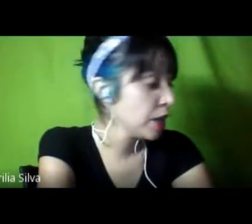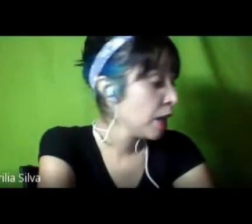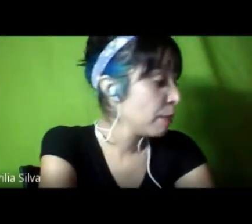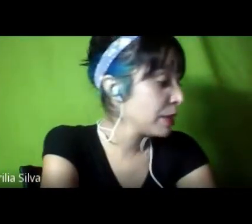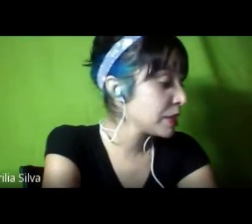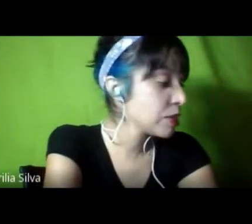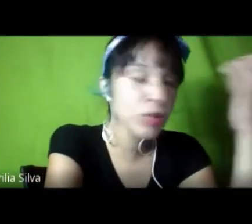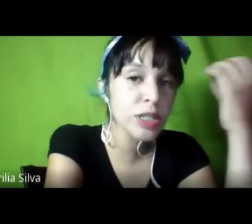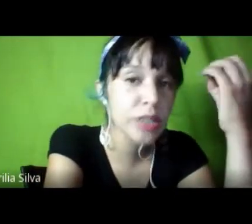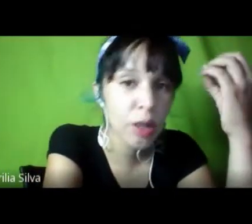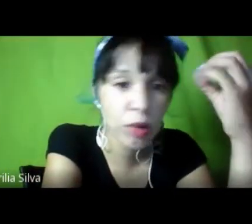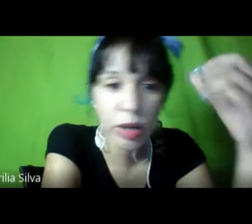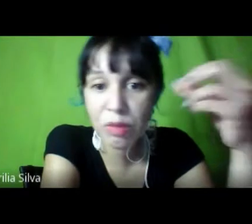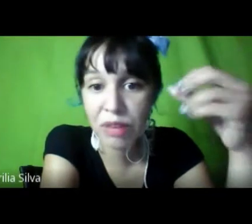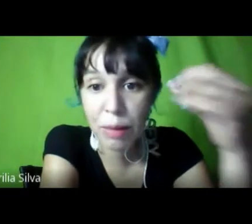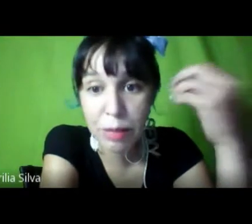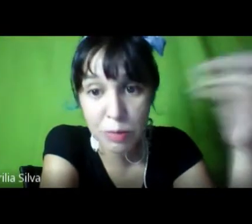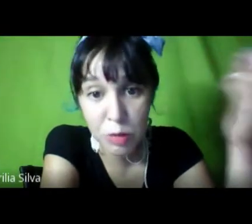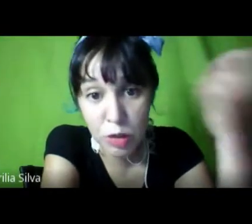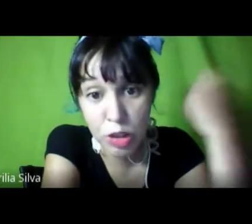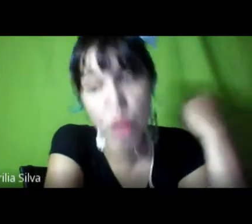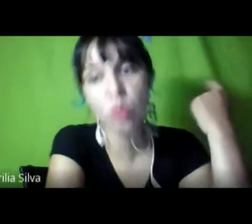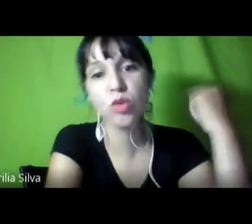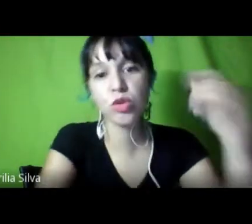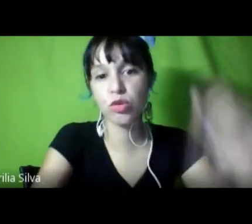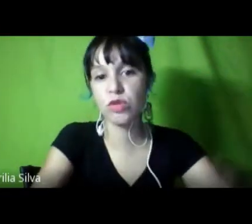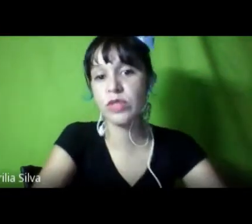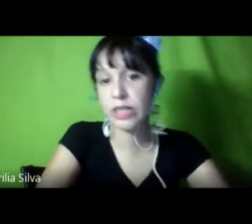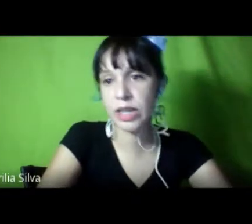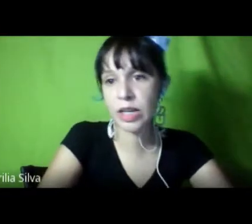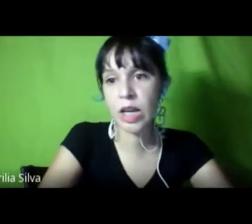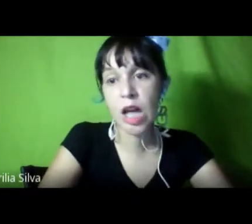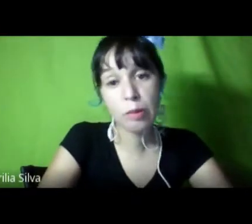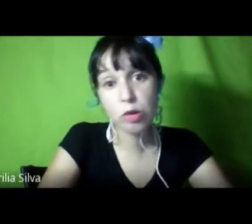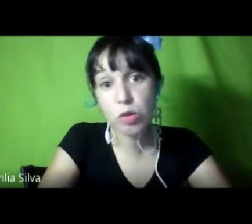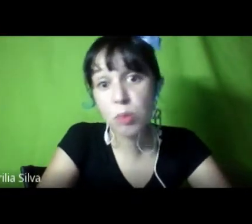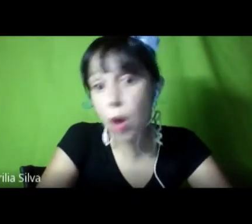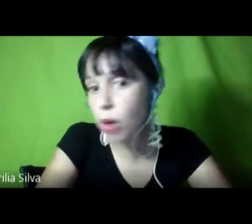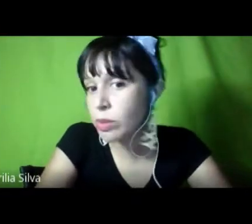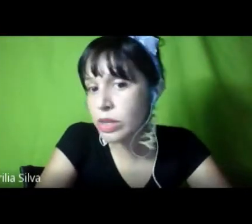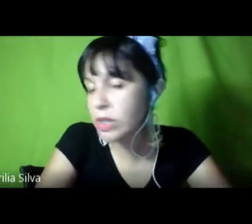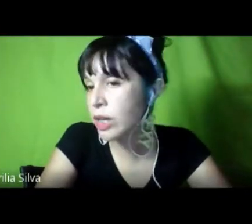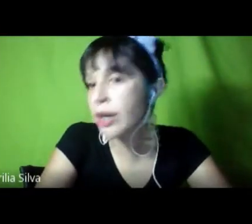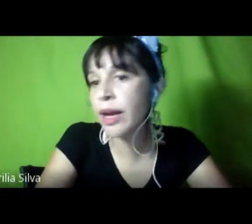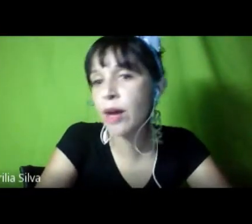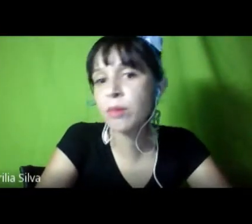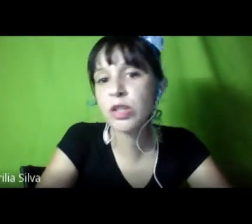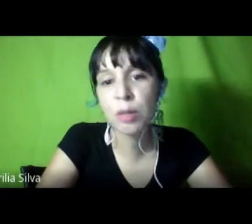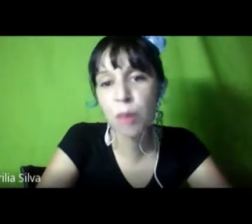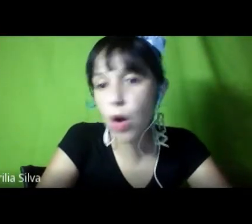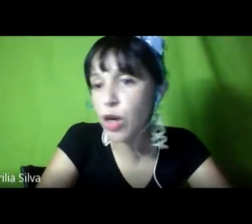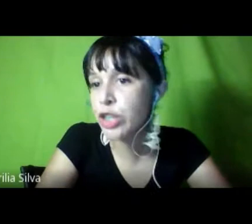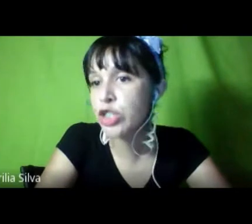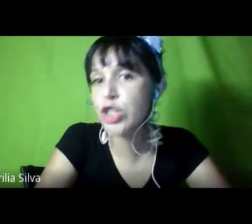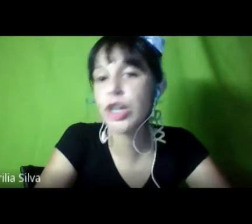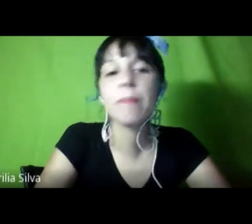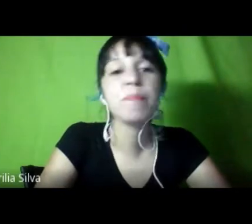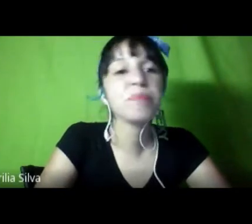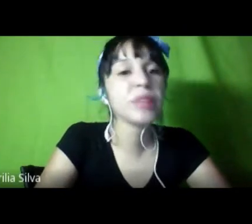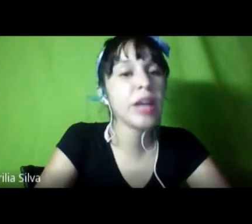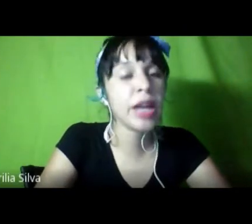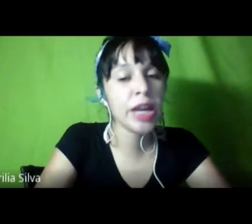perdida. Mas isso aconteceu, né, como eu falei, para as pessoas que tinham condições financeiras. Para os pobres, realmente era